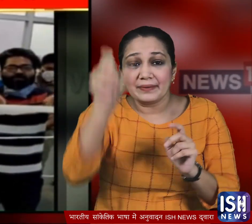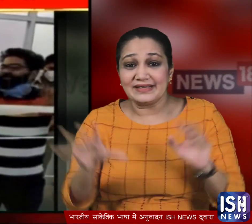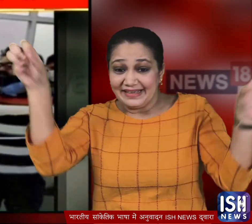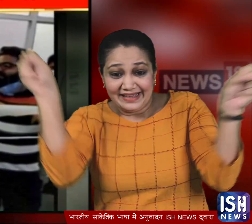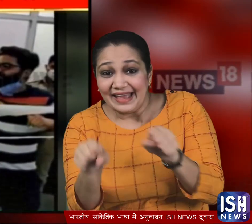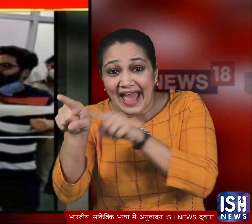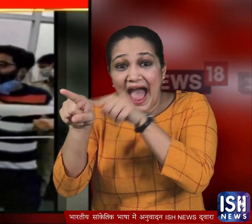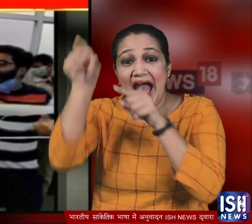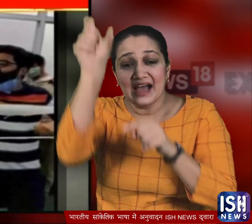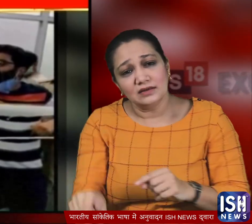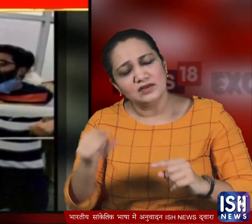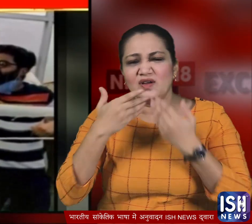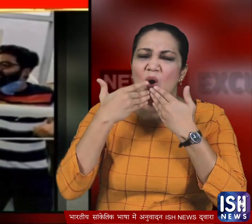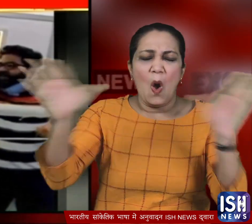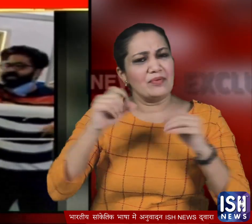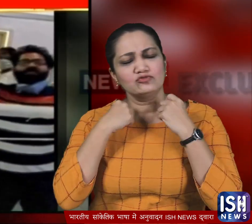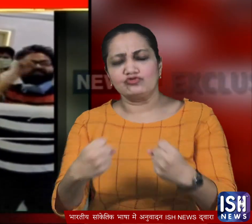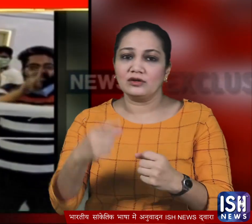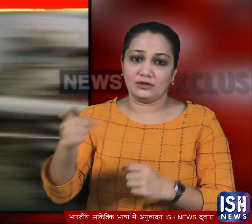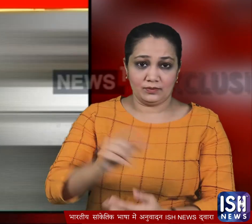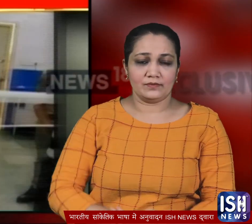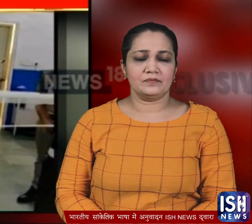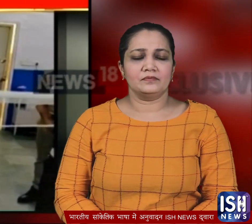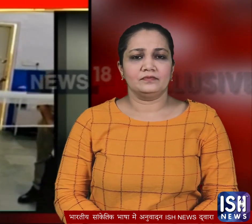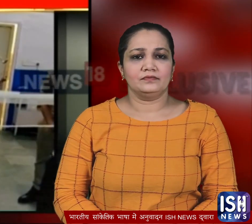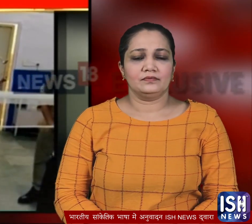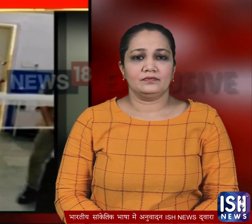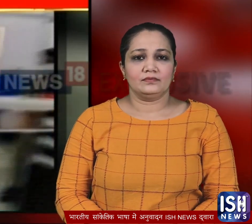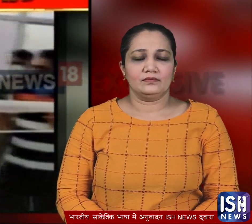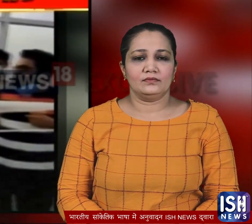से पुलिस ने उसका सामना करवाया वो अपनी बात पर अड़ा रहा।